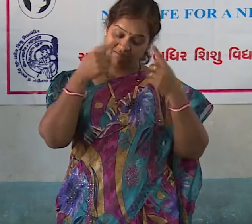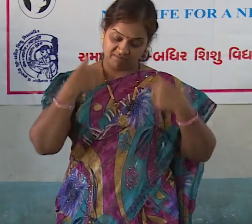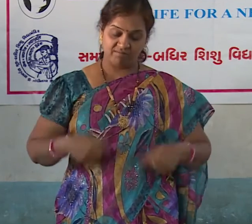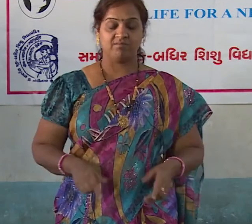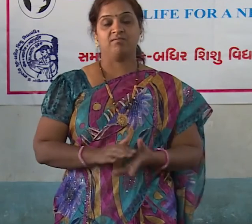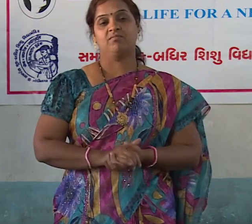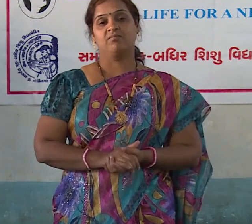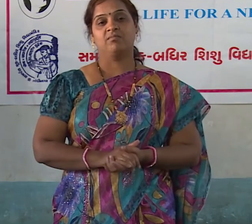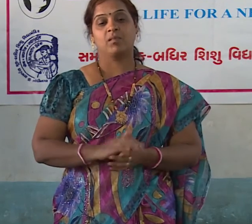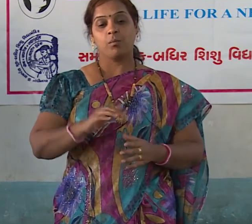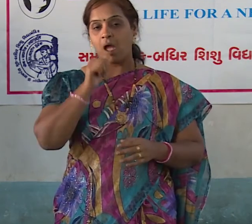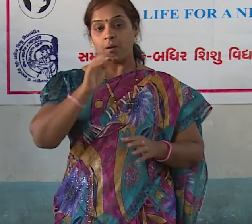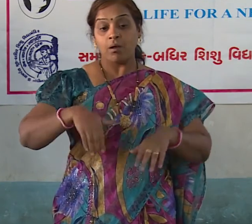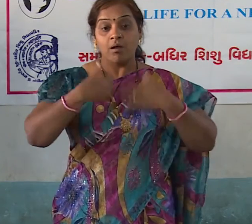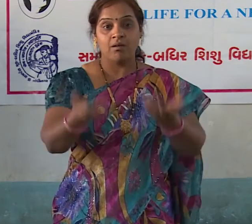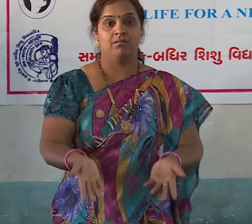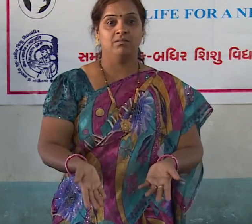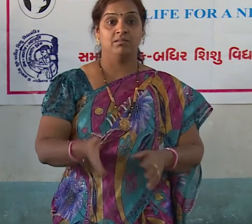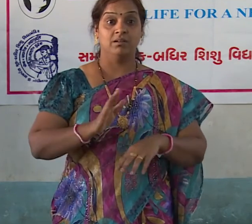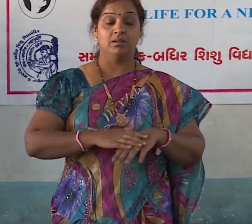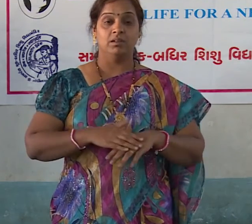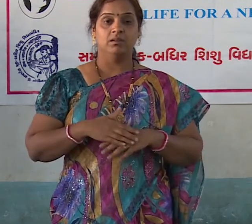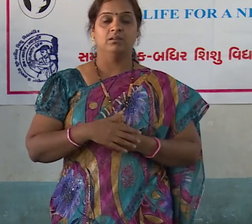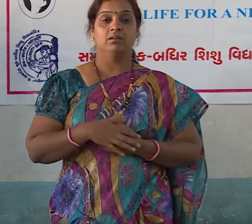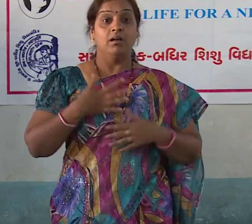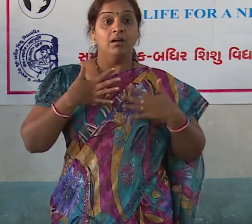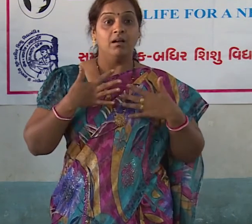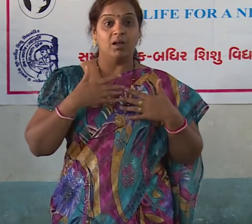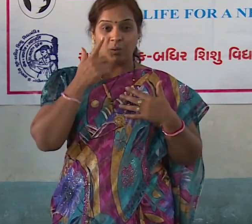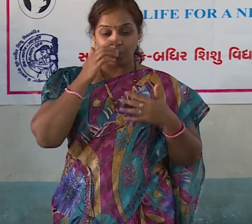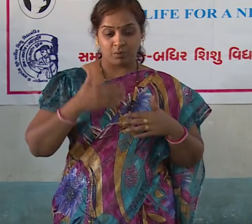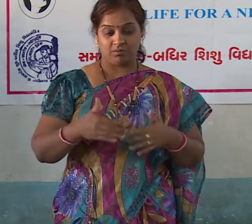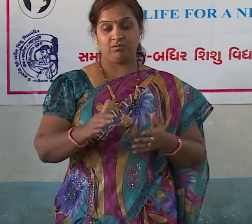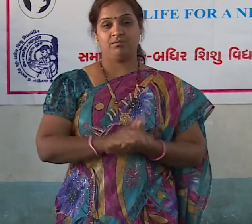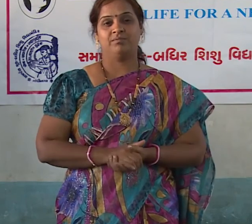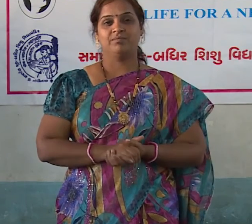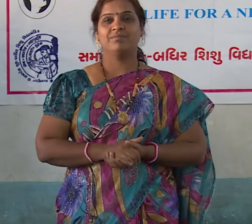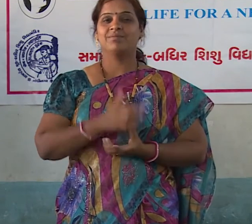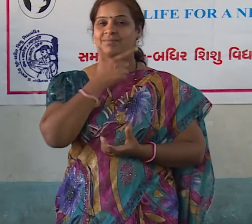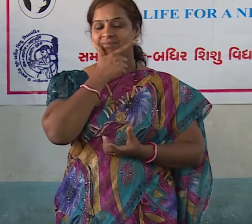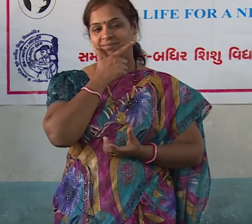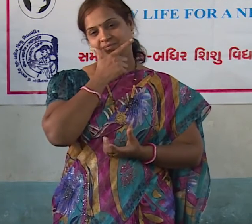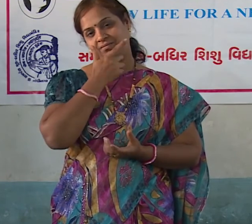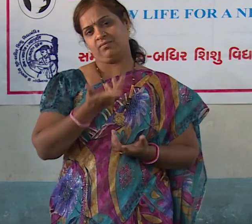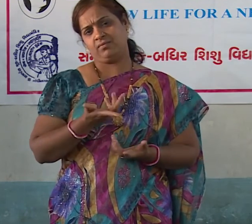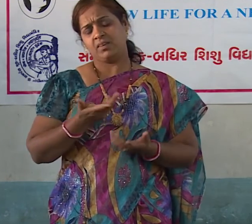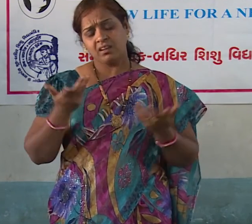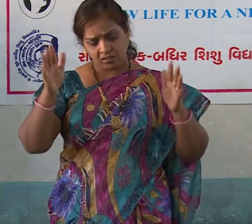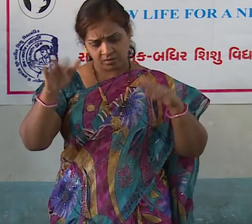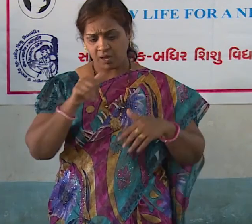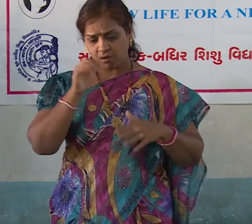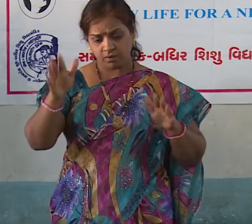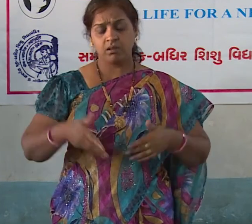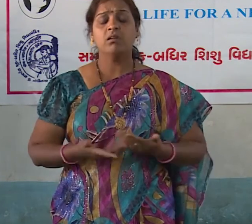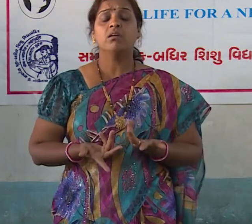दी। और बीरबल नदी किनारे हंसता हुआ कहता, महाराज बाहर आइए। कहता,